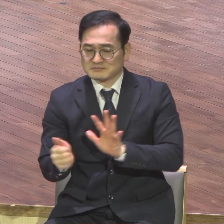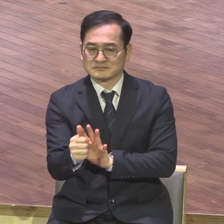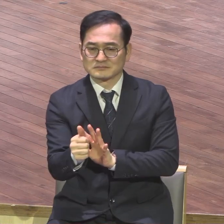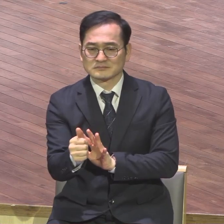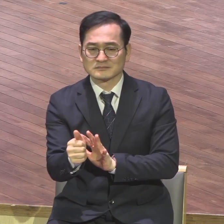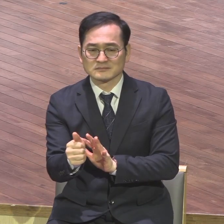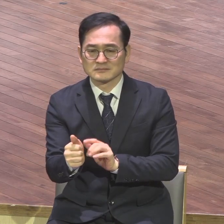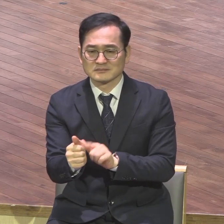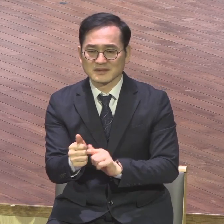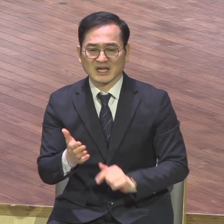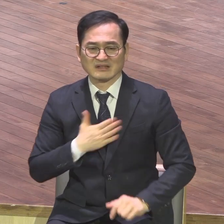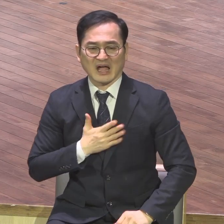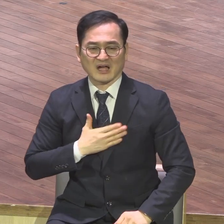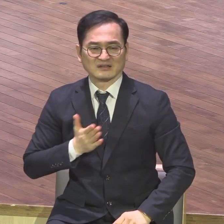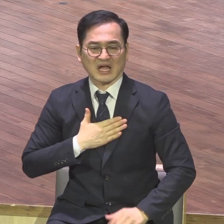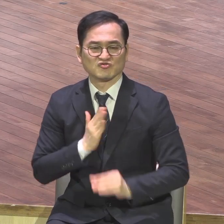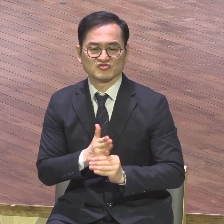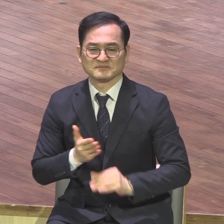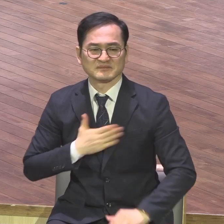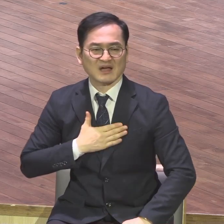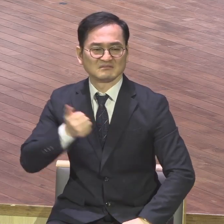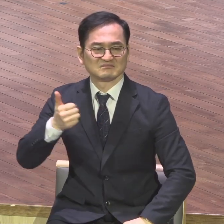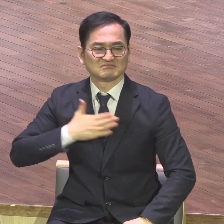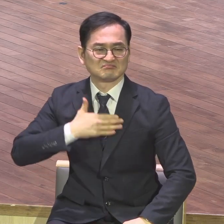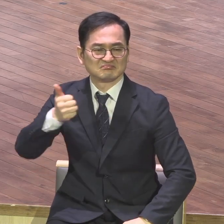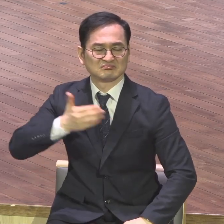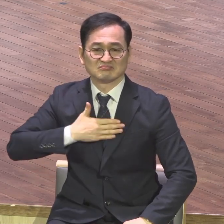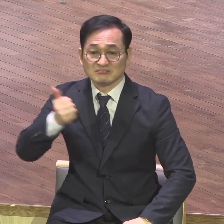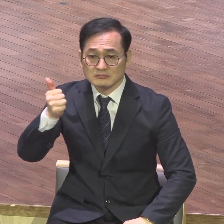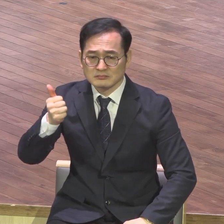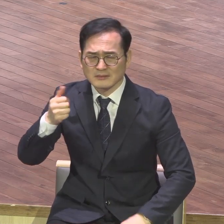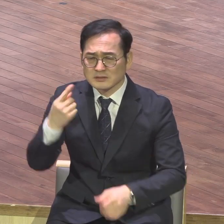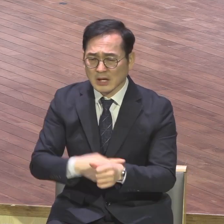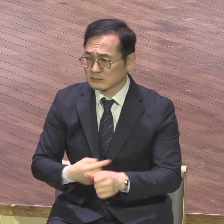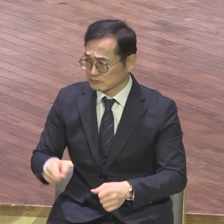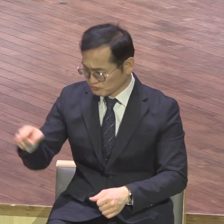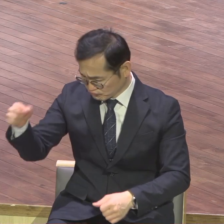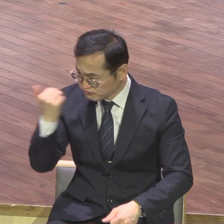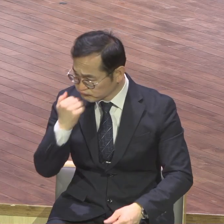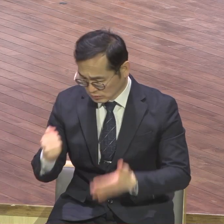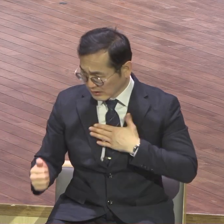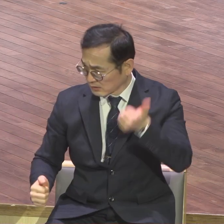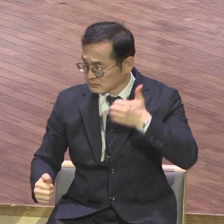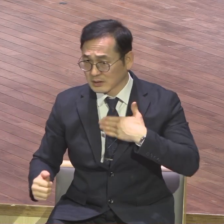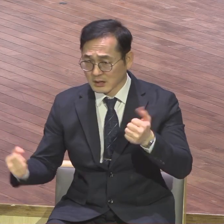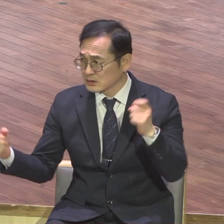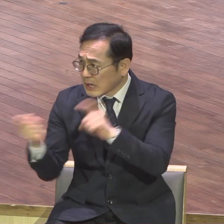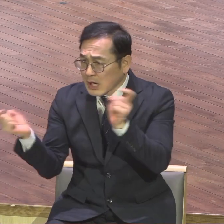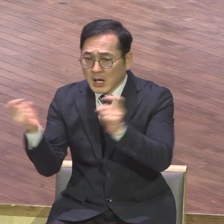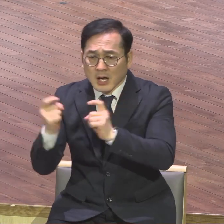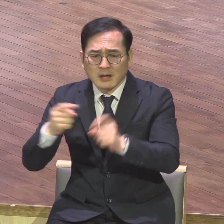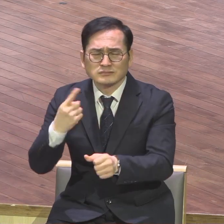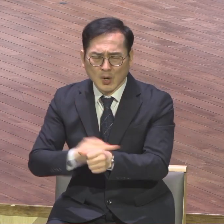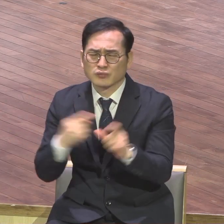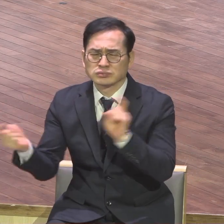왜 부부싸움 합니까? 왜 가정이 왜 서로 싸웁니까? 어? 왜 서로 그렇게 상처 주고